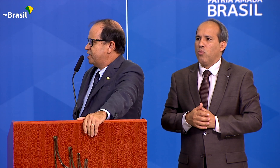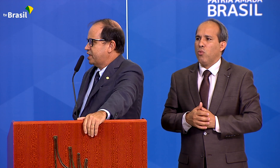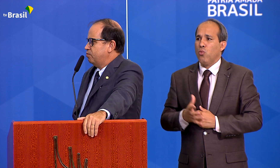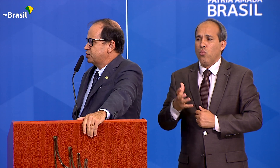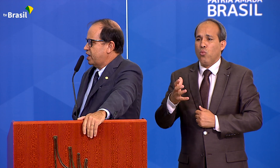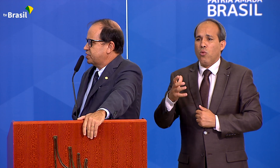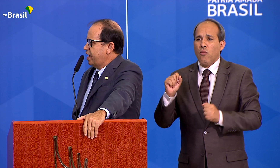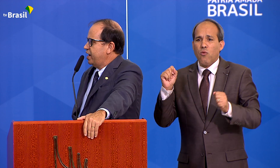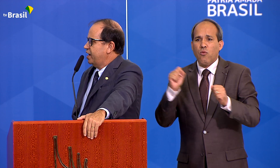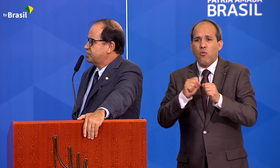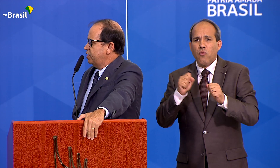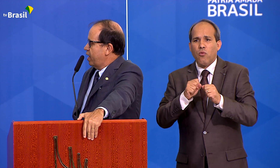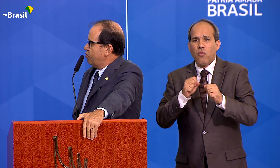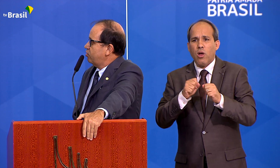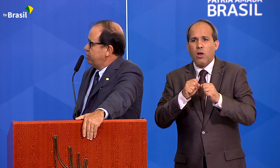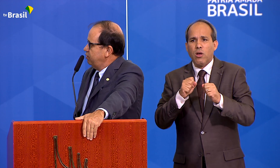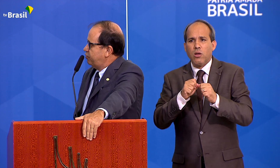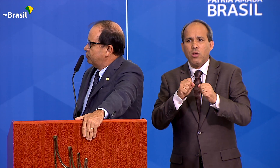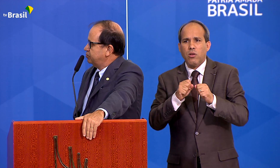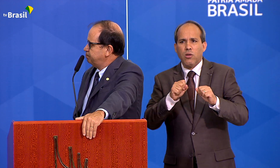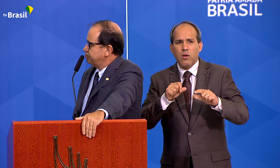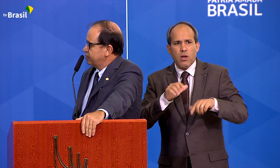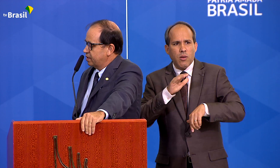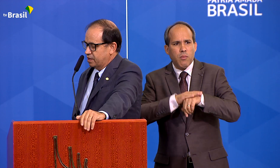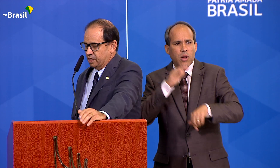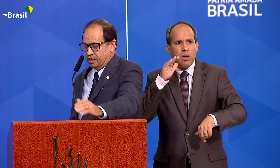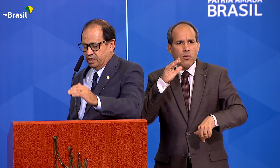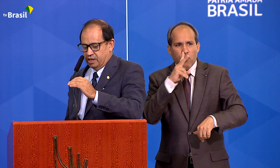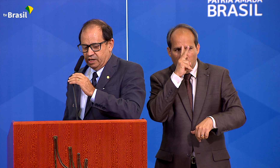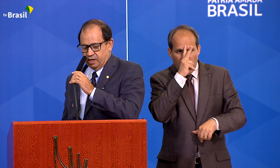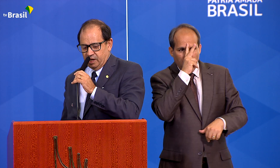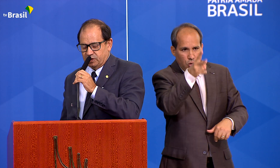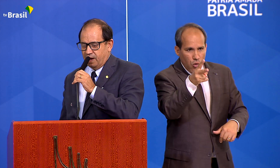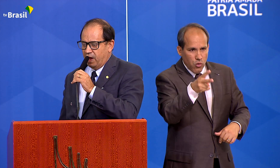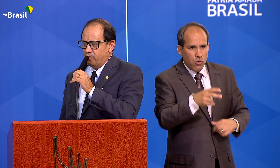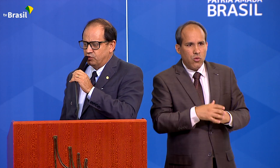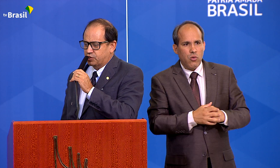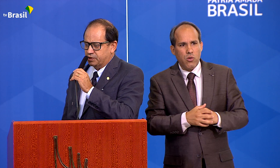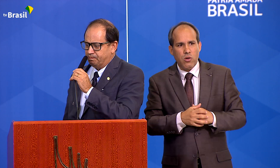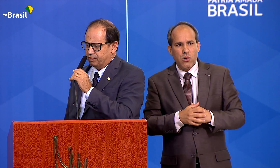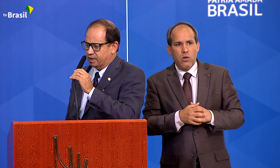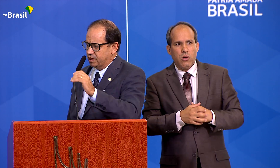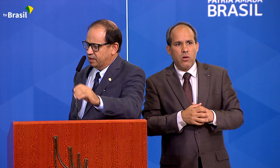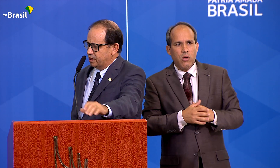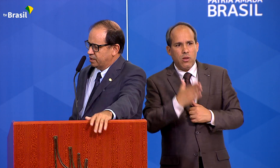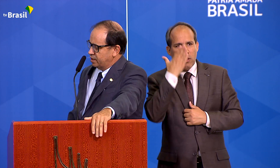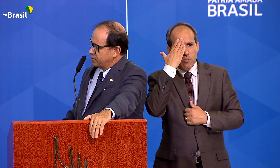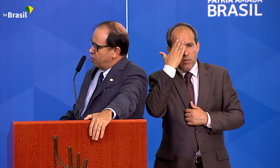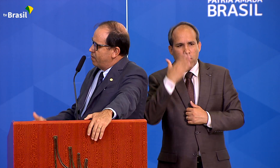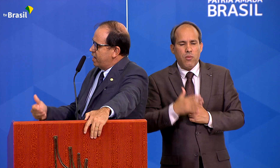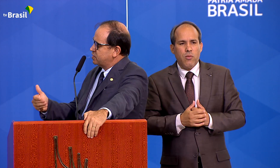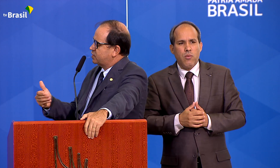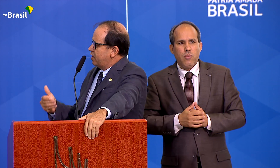aparece quando fazemos as guerras de maior nível sabemos que uma